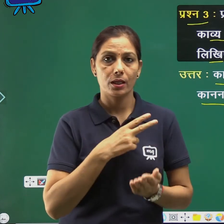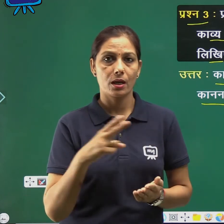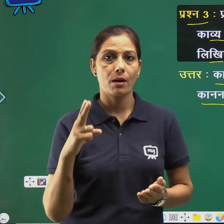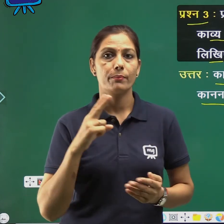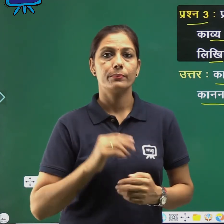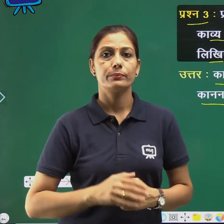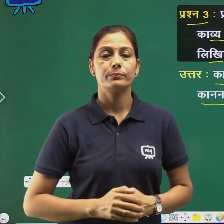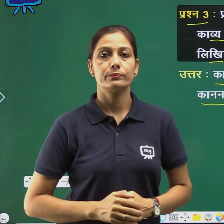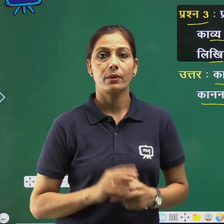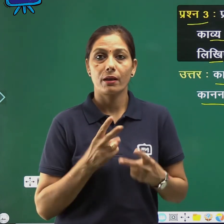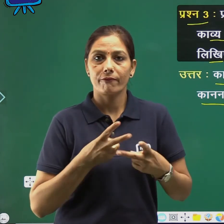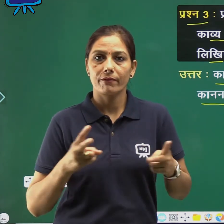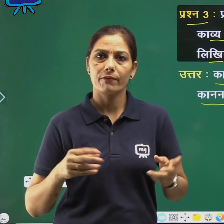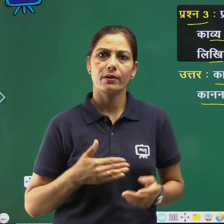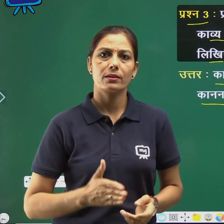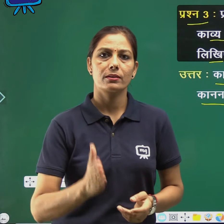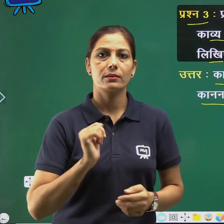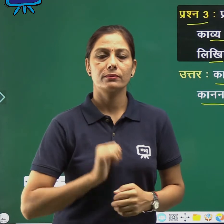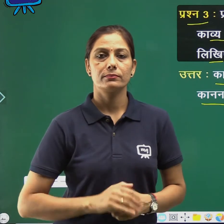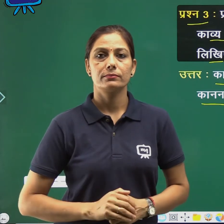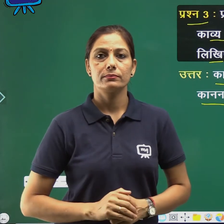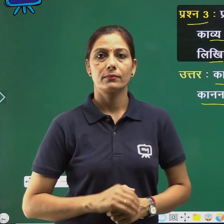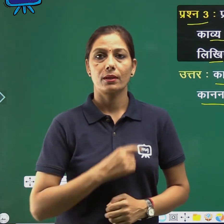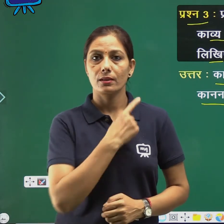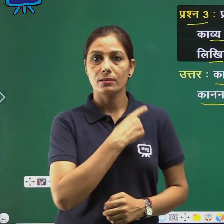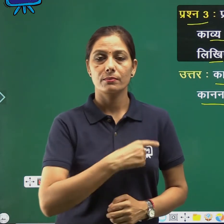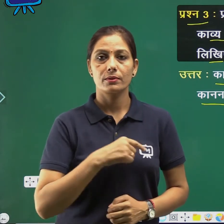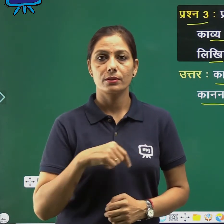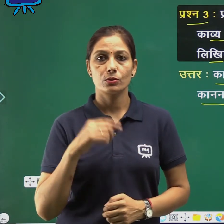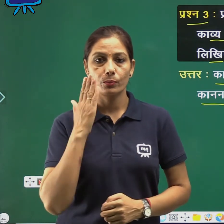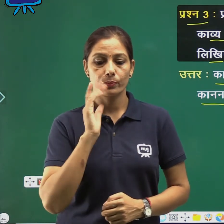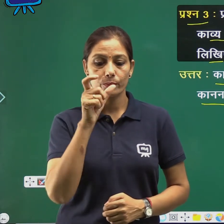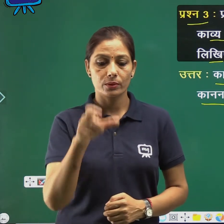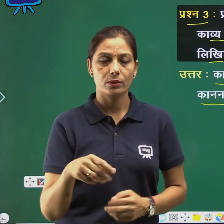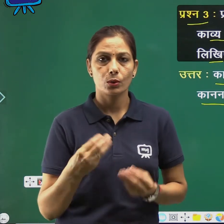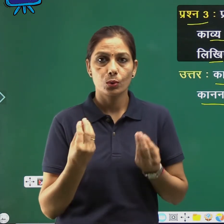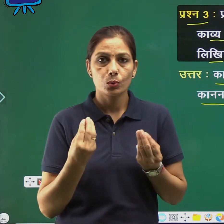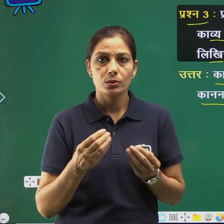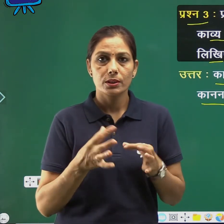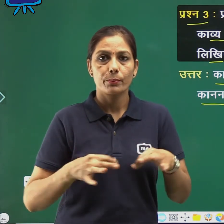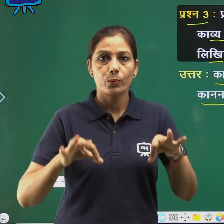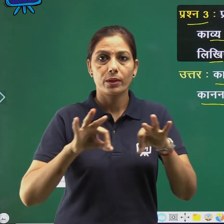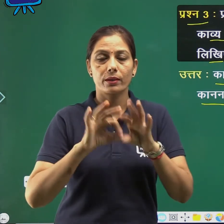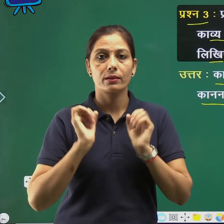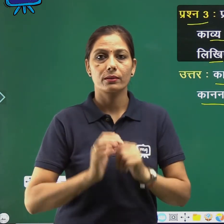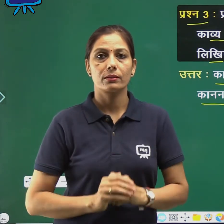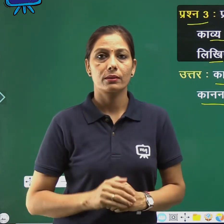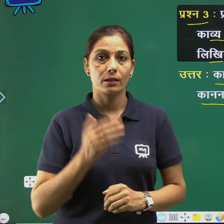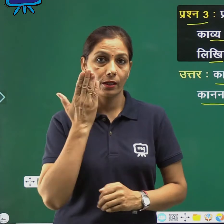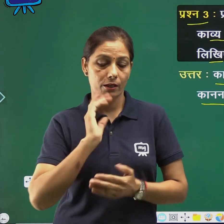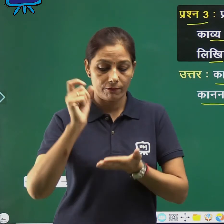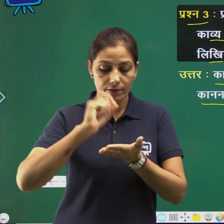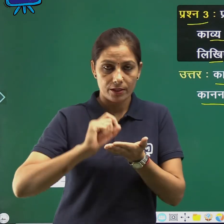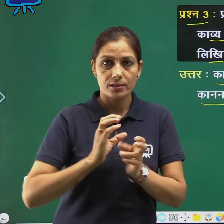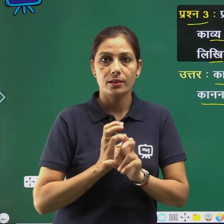झरना आदि। ये प्रसाद जी की कुछ प्रमुख काव्य